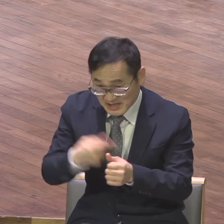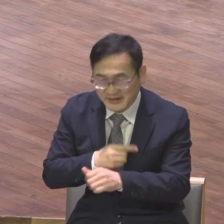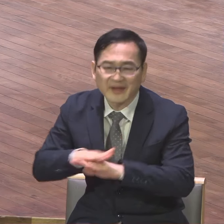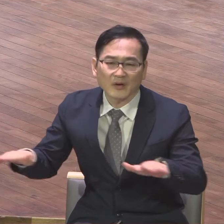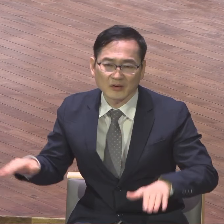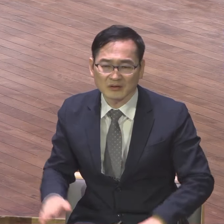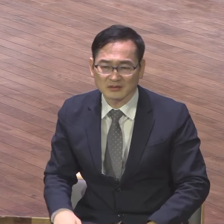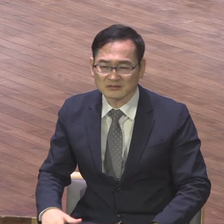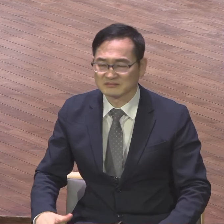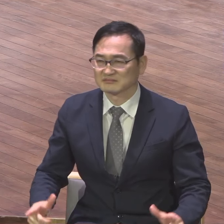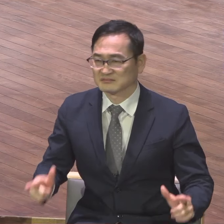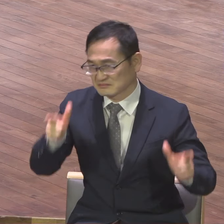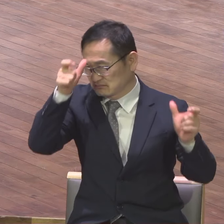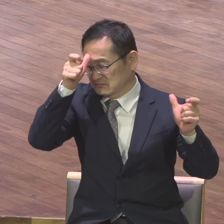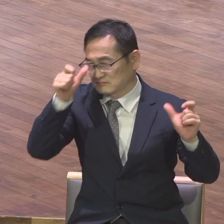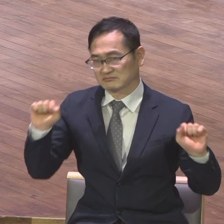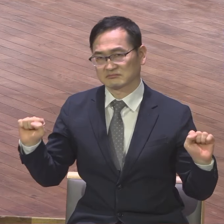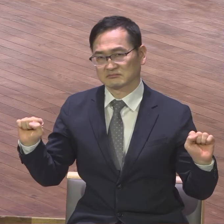가서 타라고 숙이고,